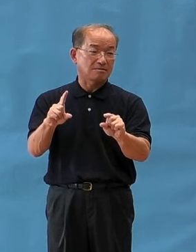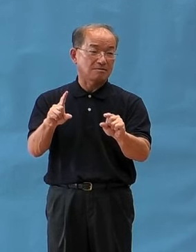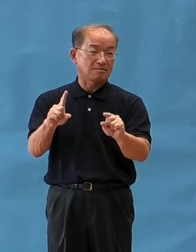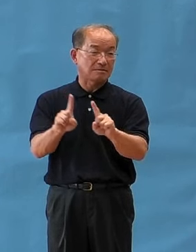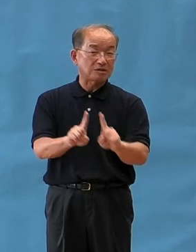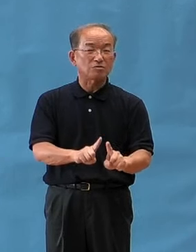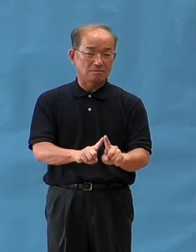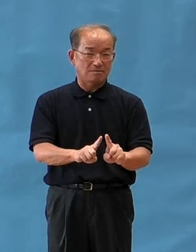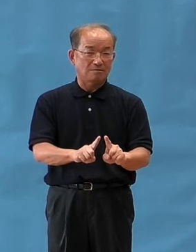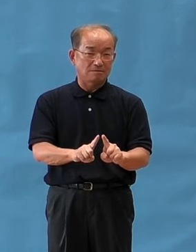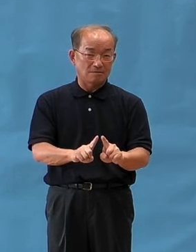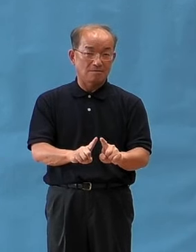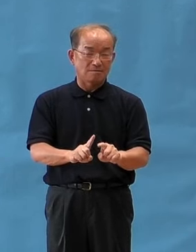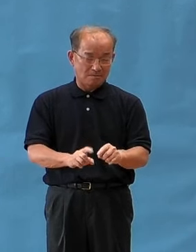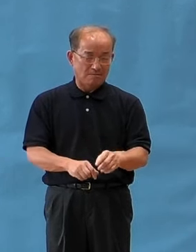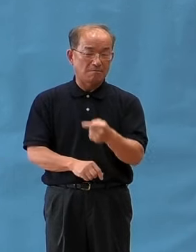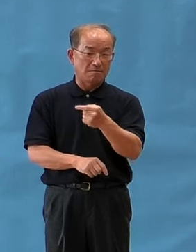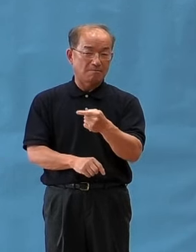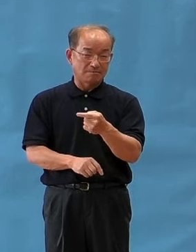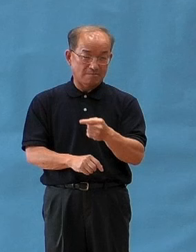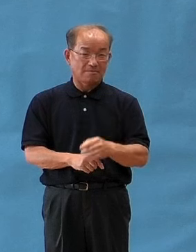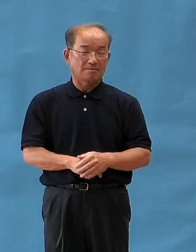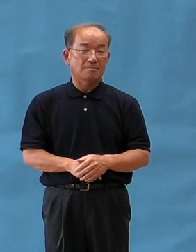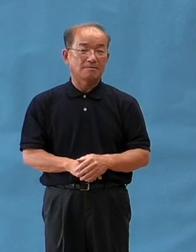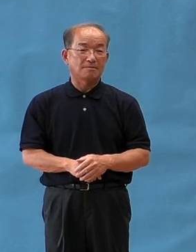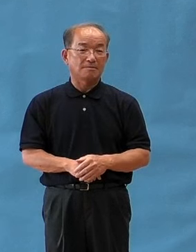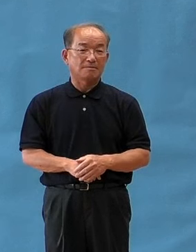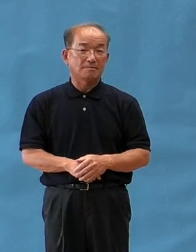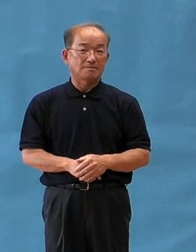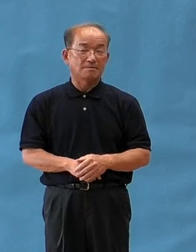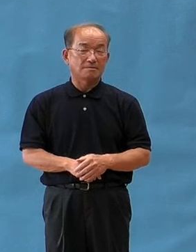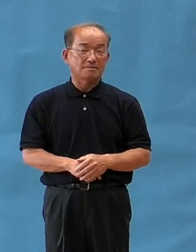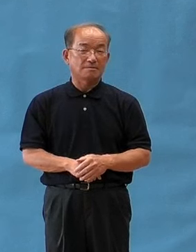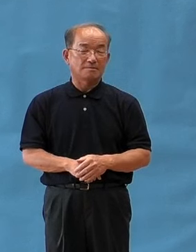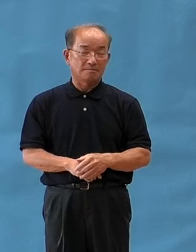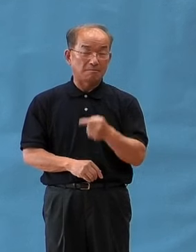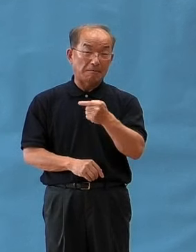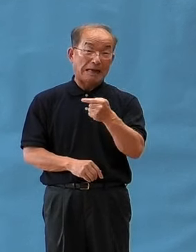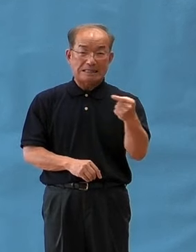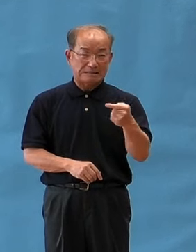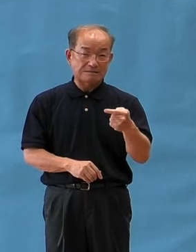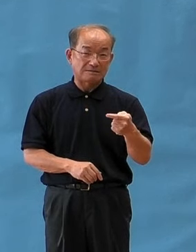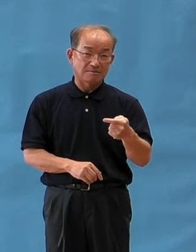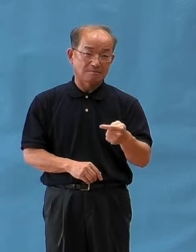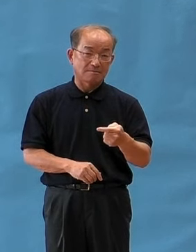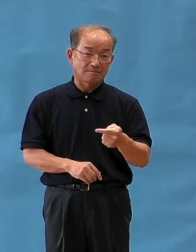大変なそのマイナスのマグマが蓄積してる